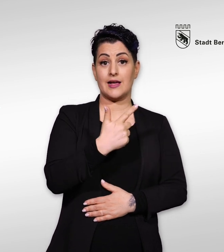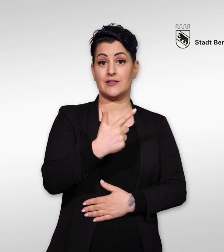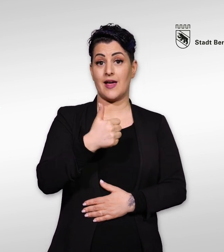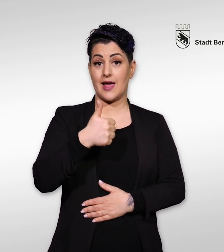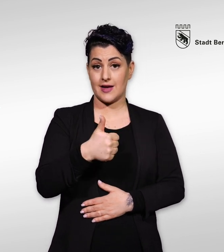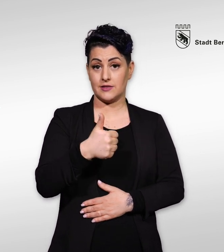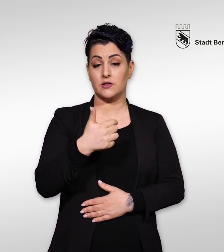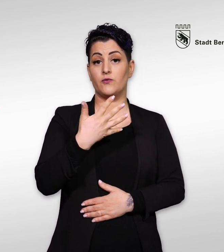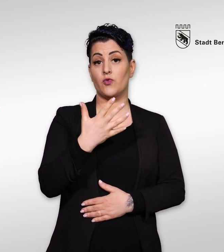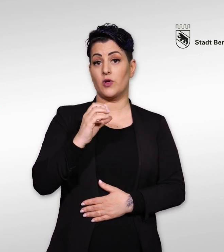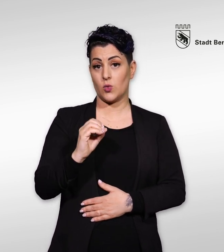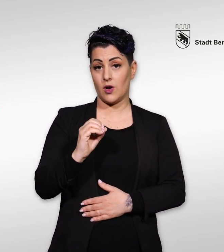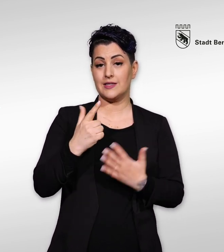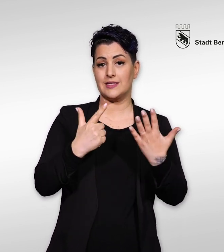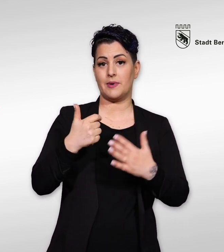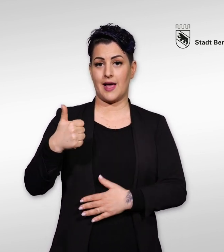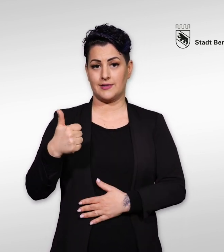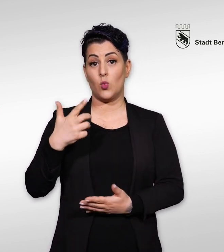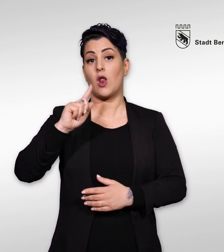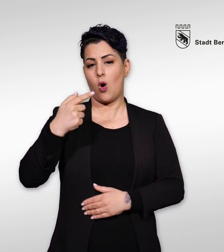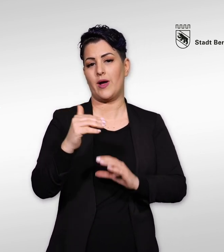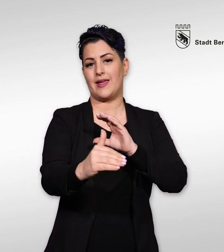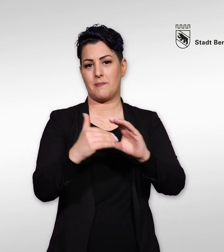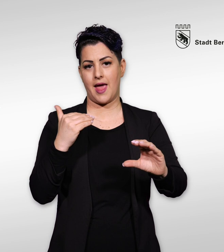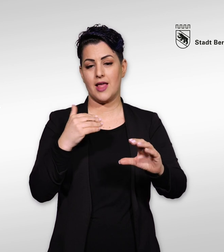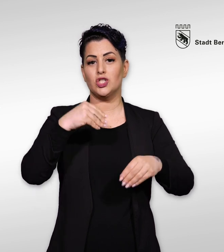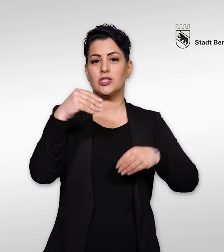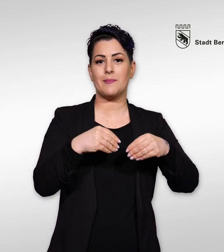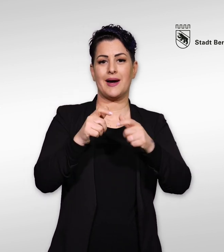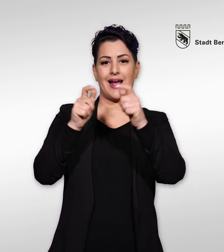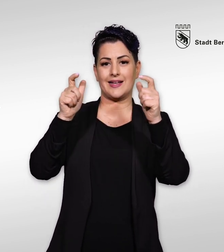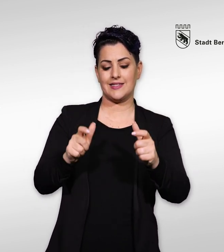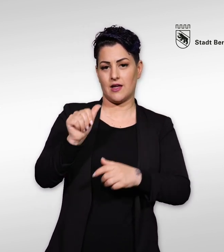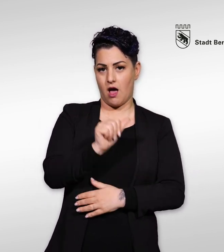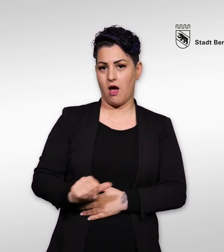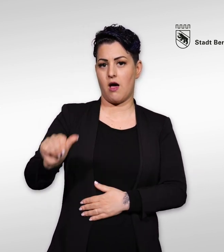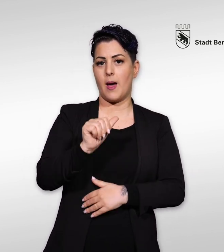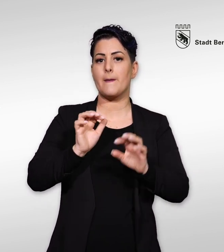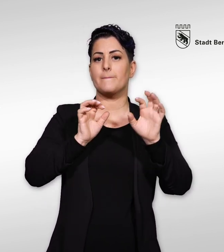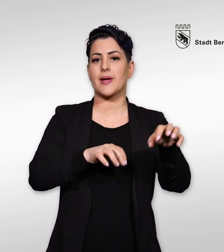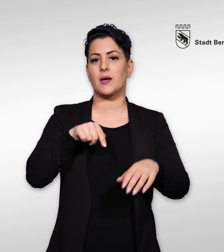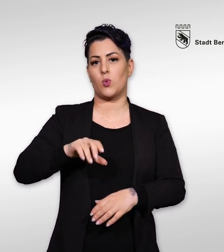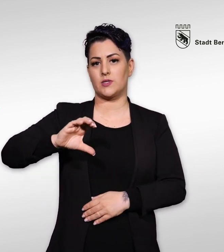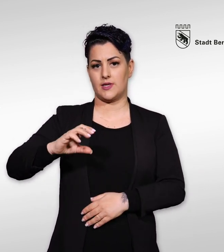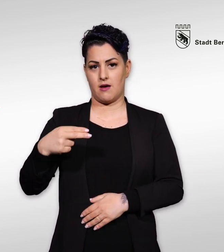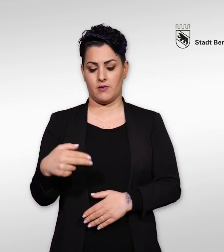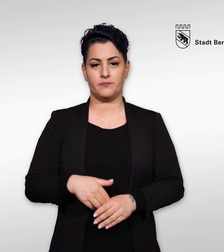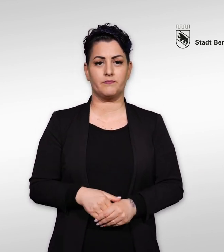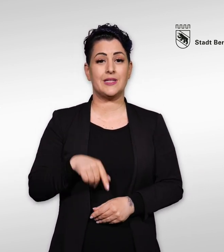-321-5071 oder per E-Mail stimmregisteratbern.ch.